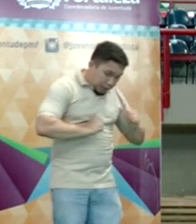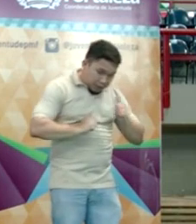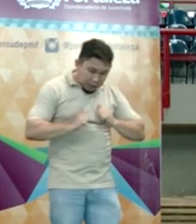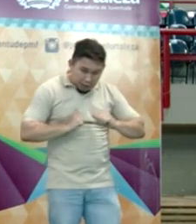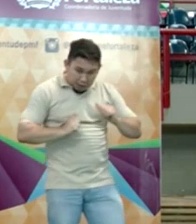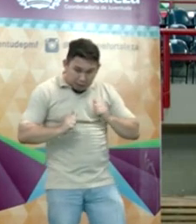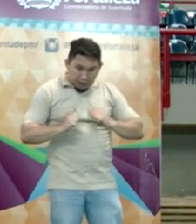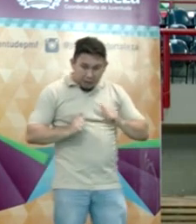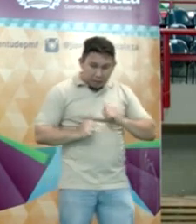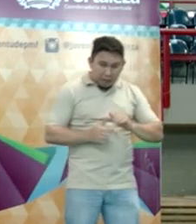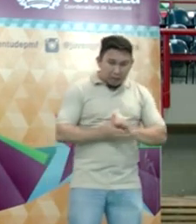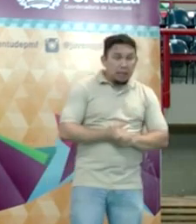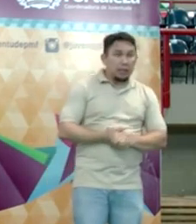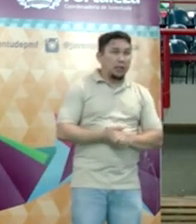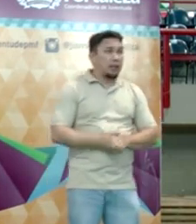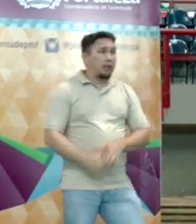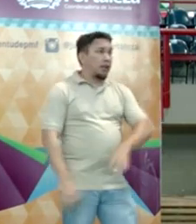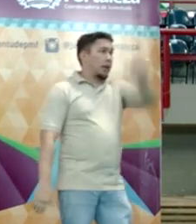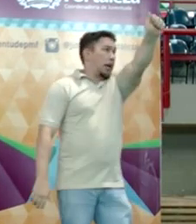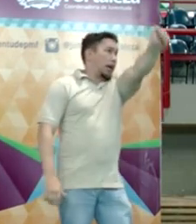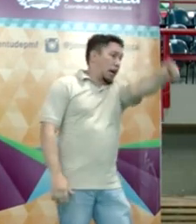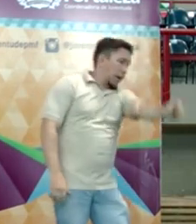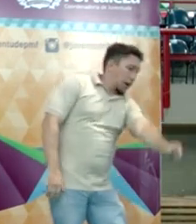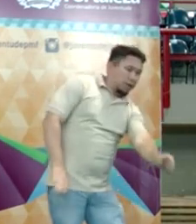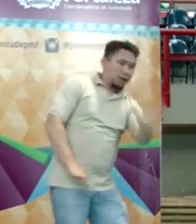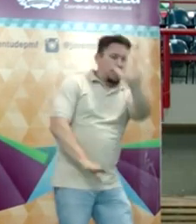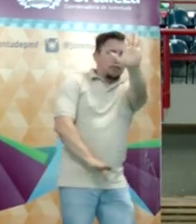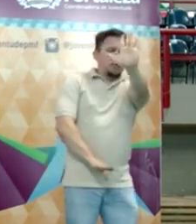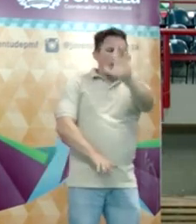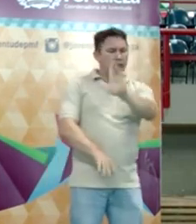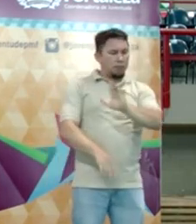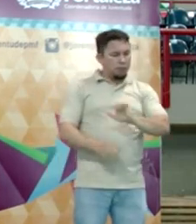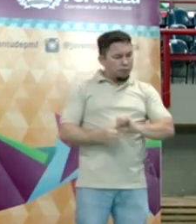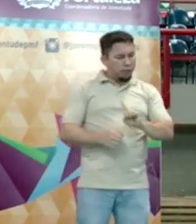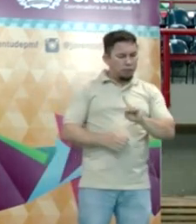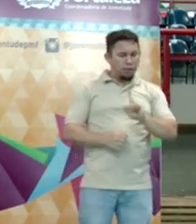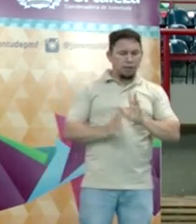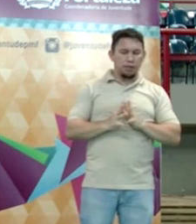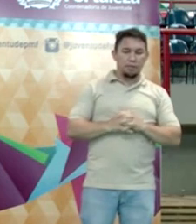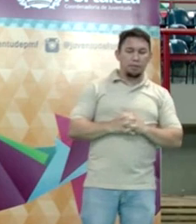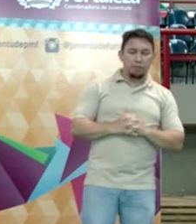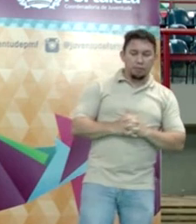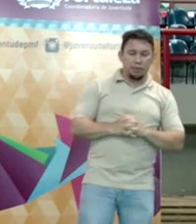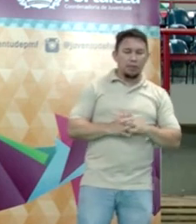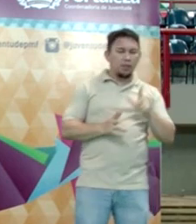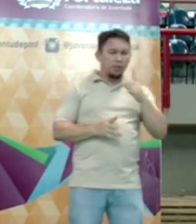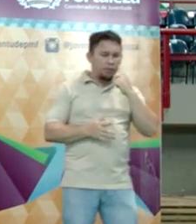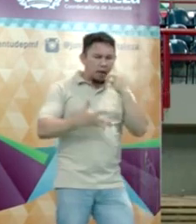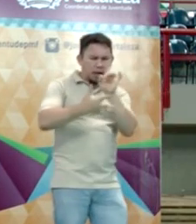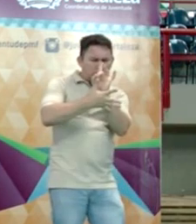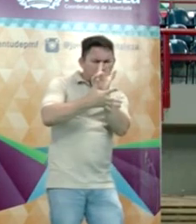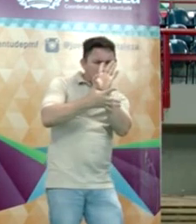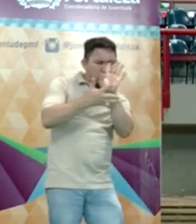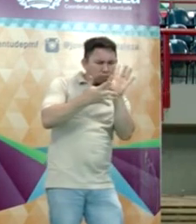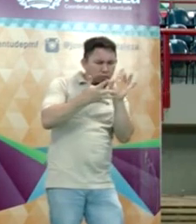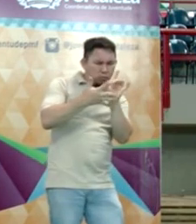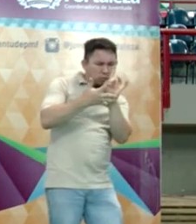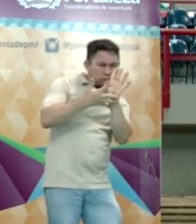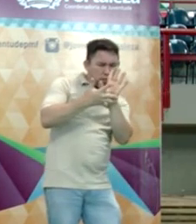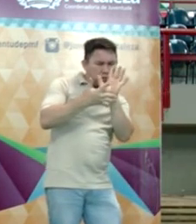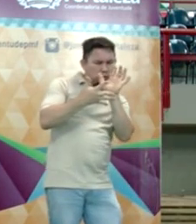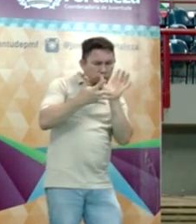tudo até numa mesma letra e vai-se embora. Mas faça isso não. Vai eliminando.